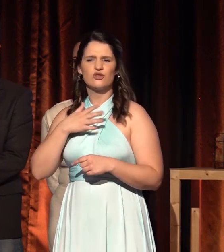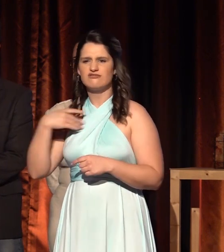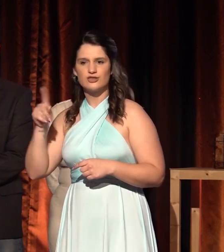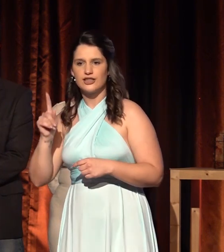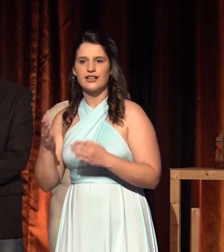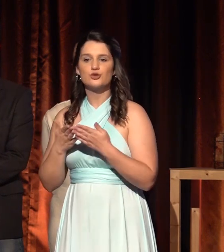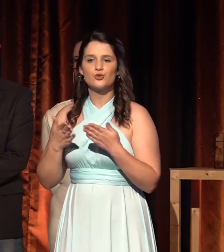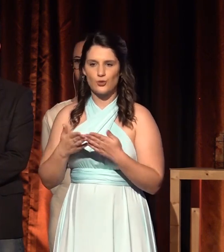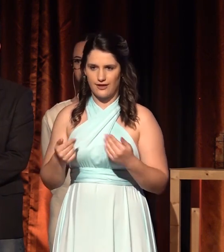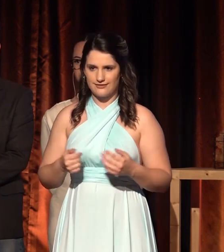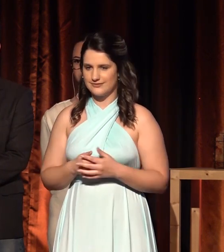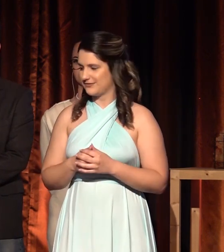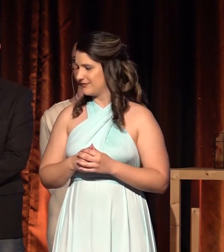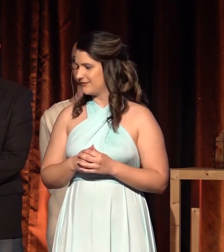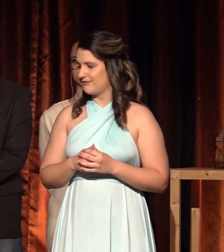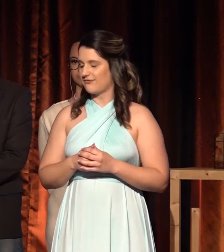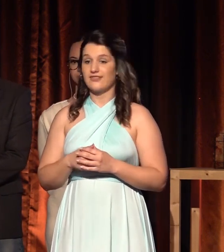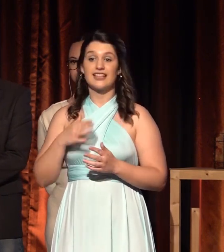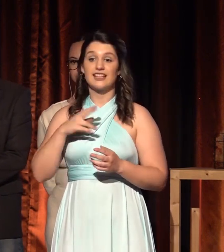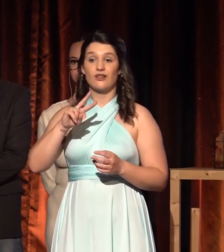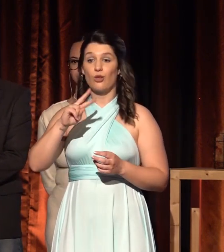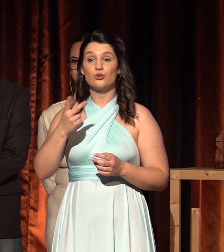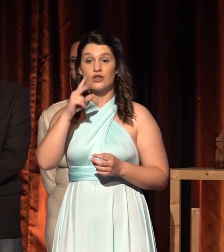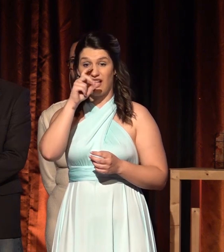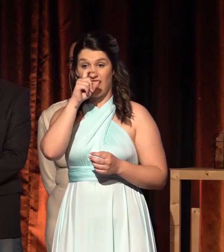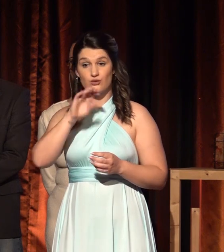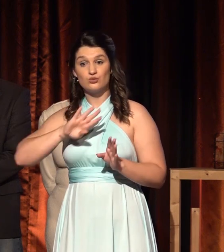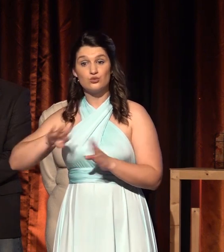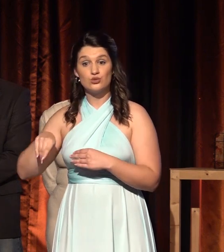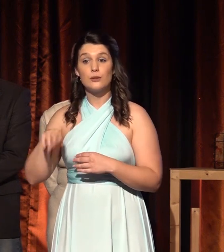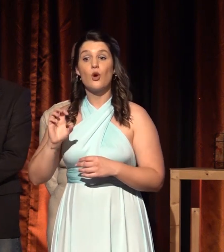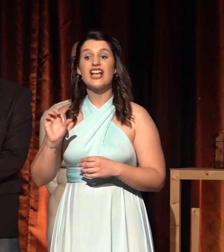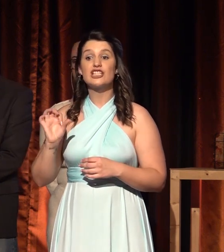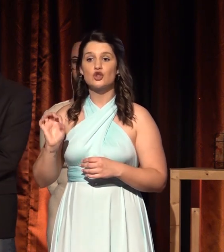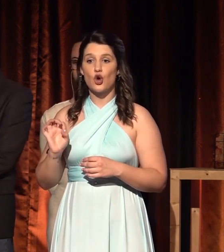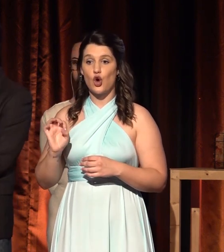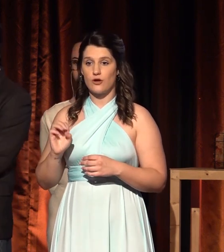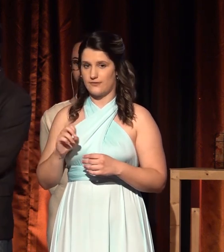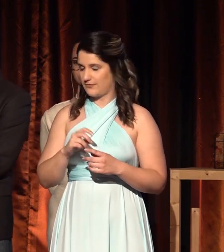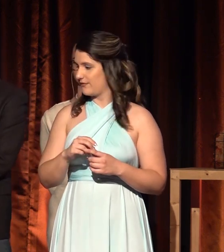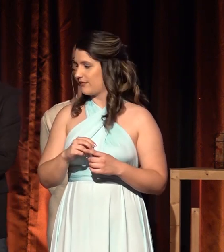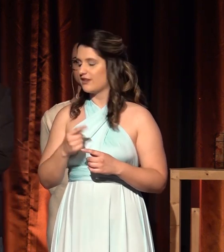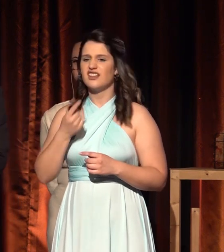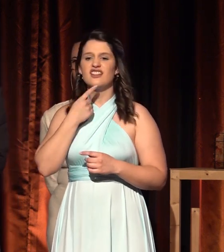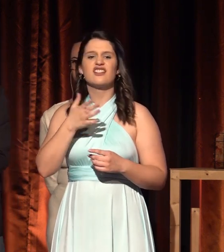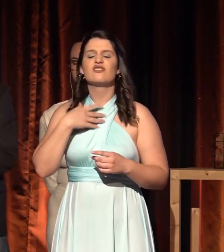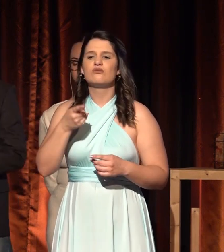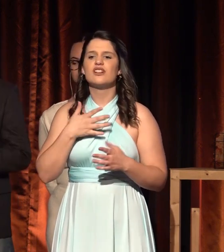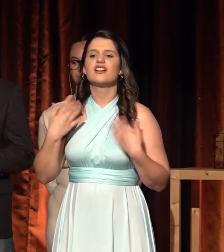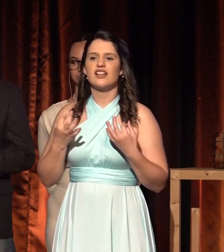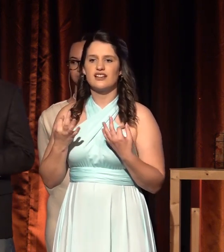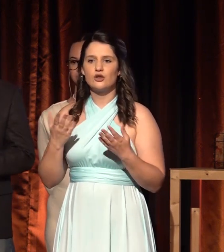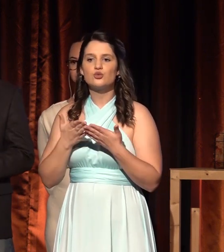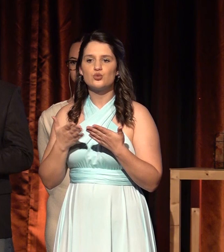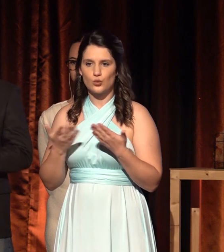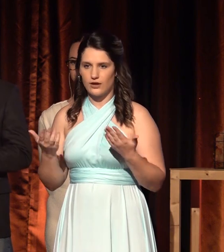classe. Però arriben els 2 últims anys de l'ESO i tant els professors com els pares et fan la gran pregunta: què vols estudiar en acabar